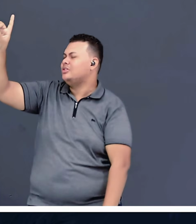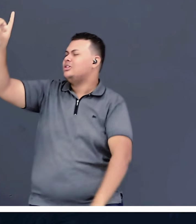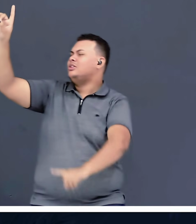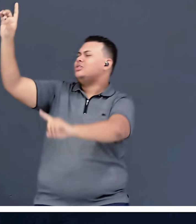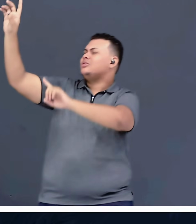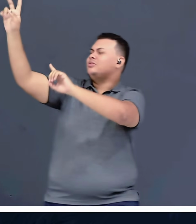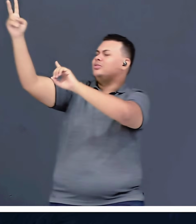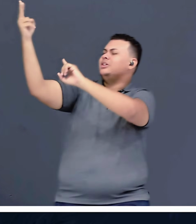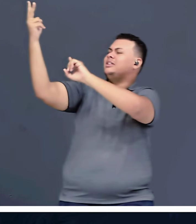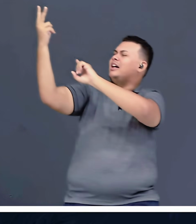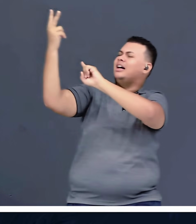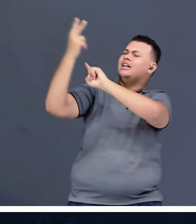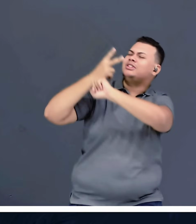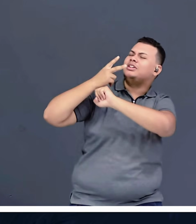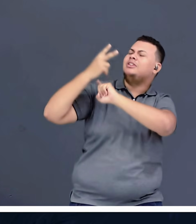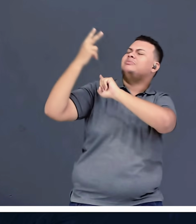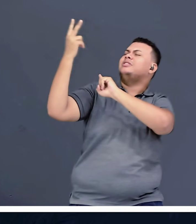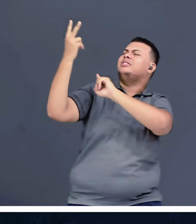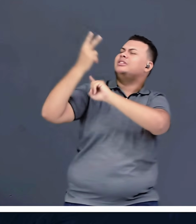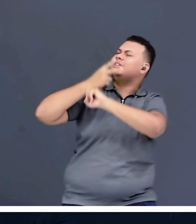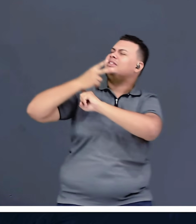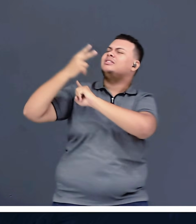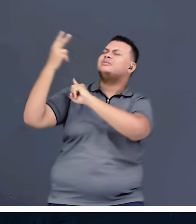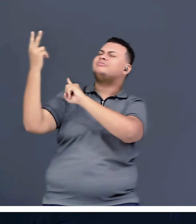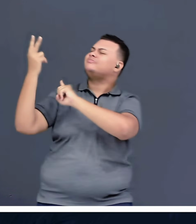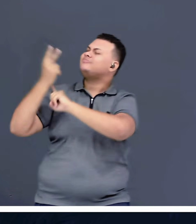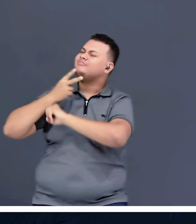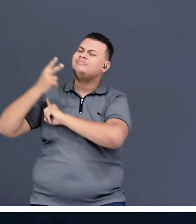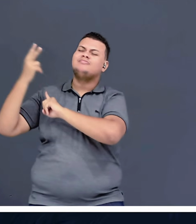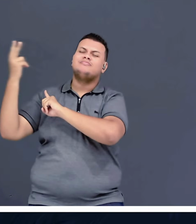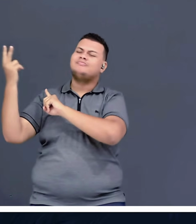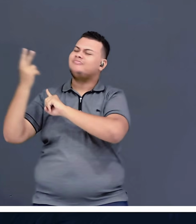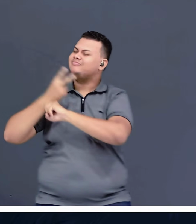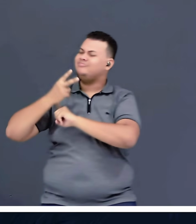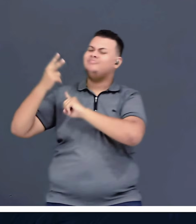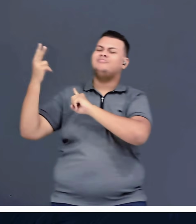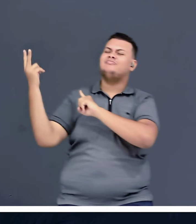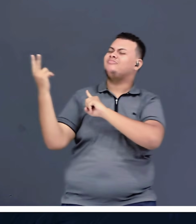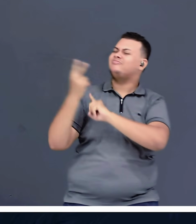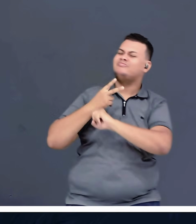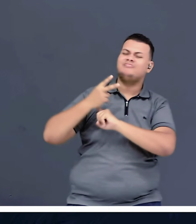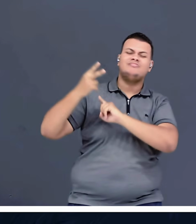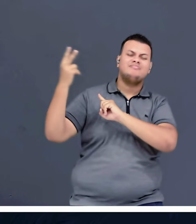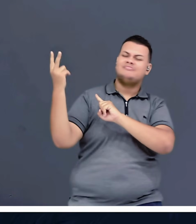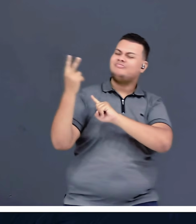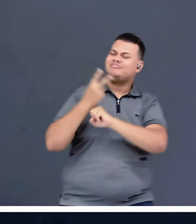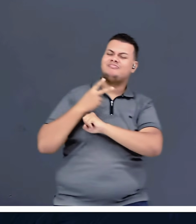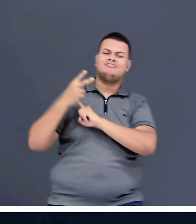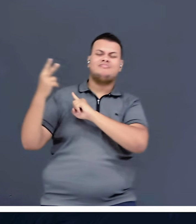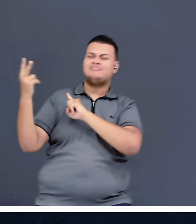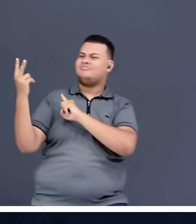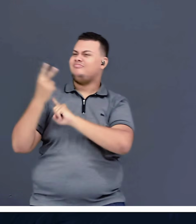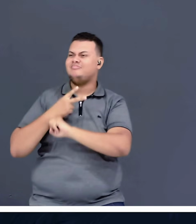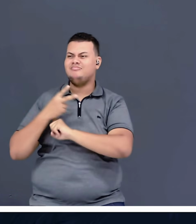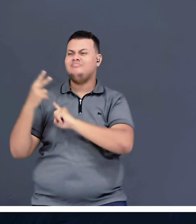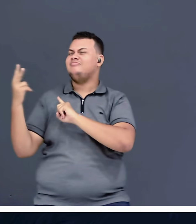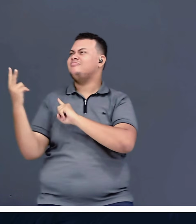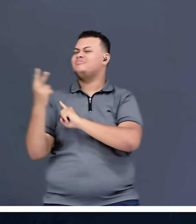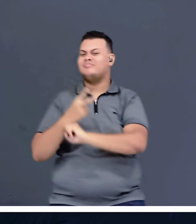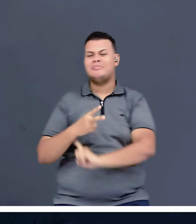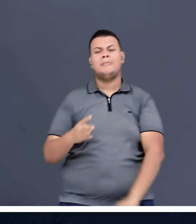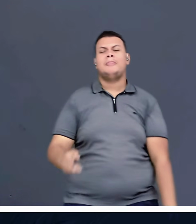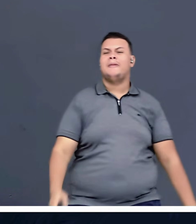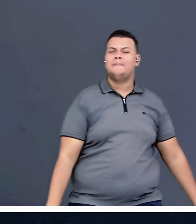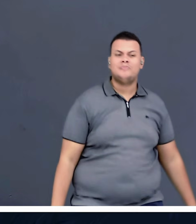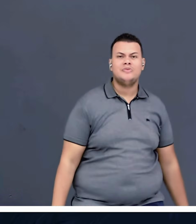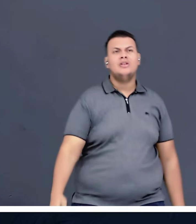Diga isso. Levanta bem alto as tuas mãos. Meu pastor não vai deixar. Declare isso mais